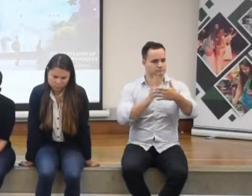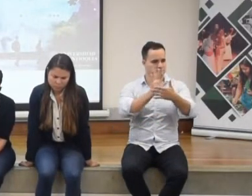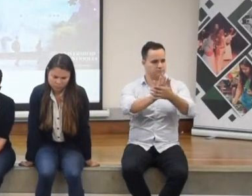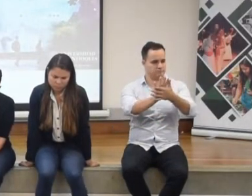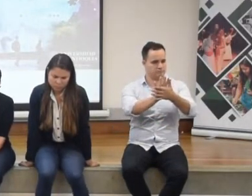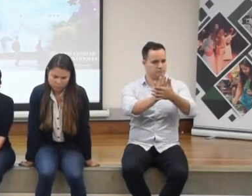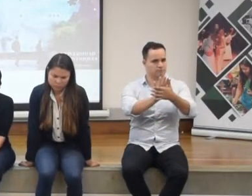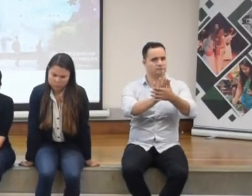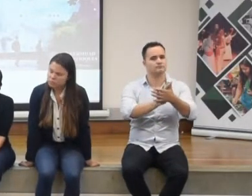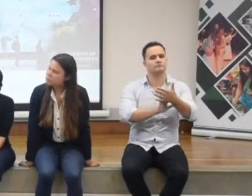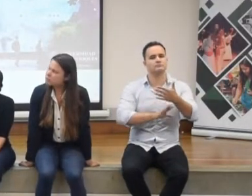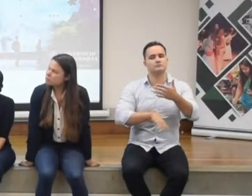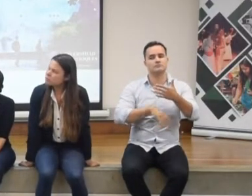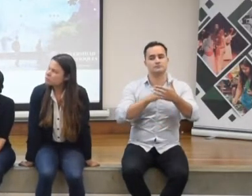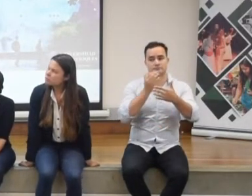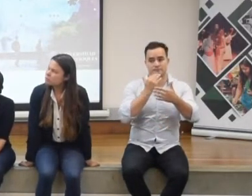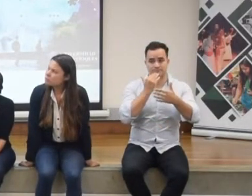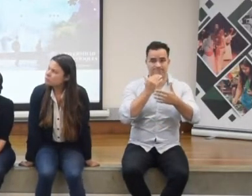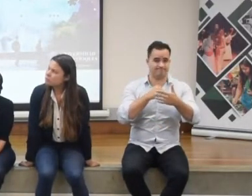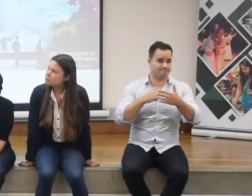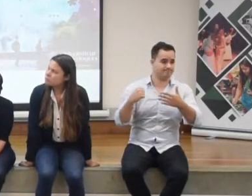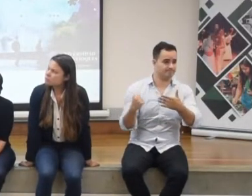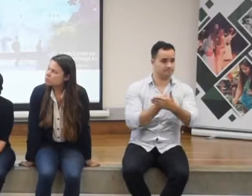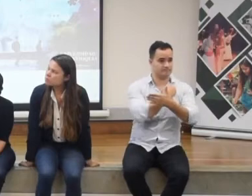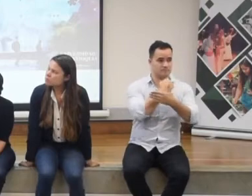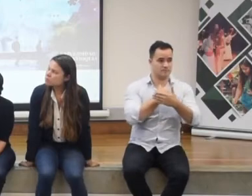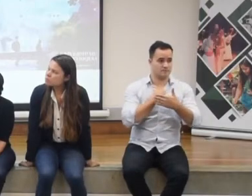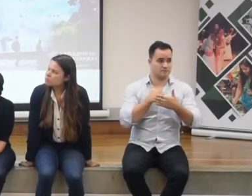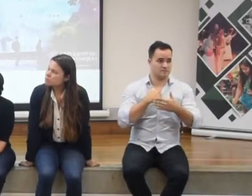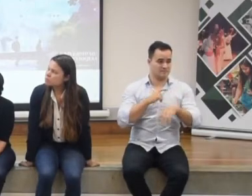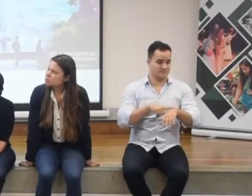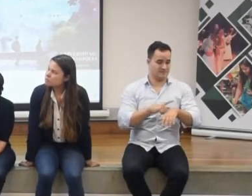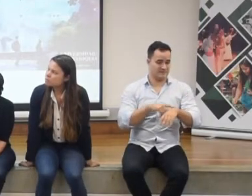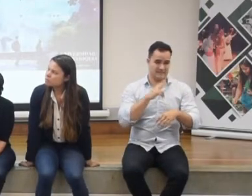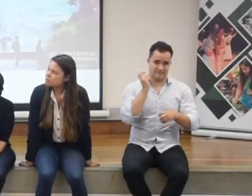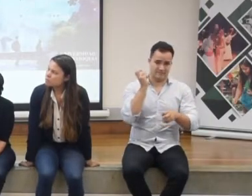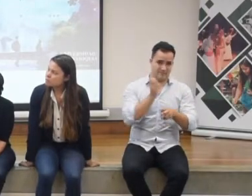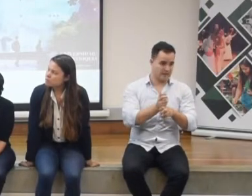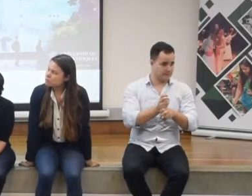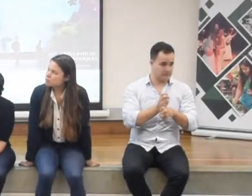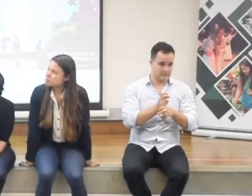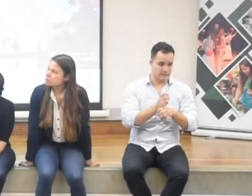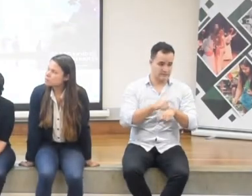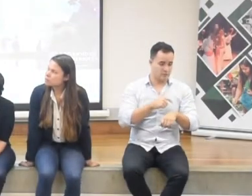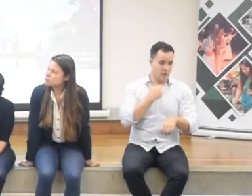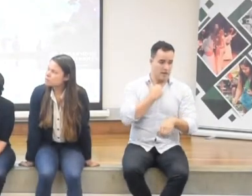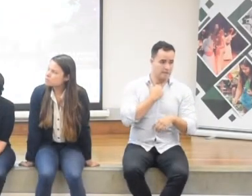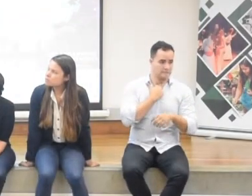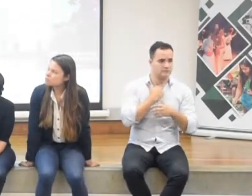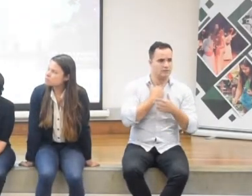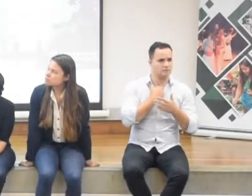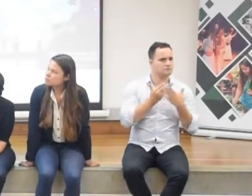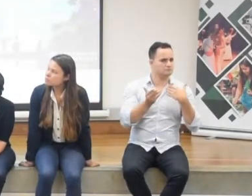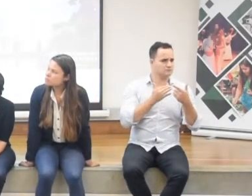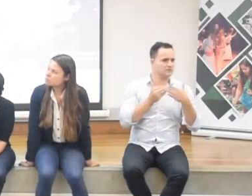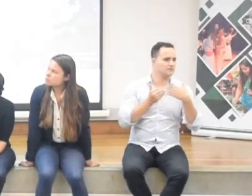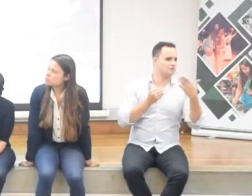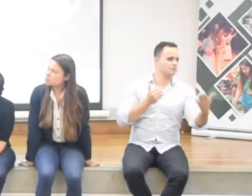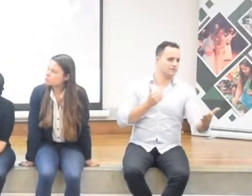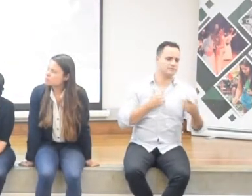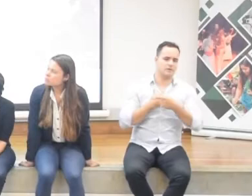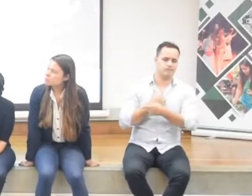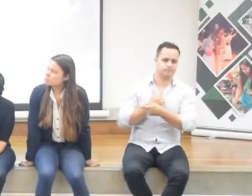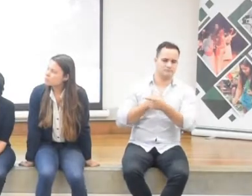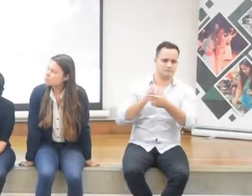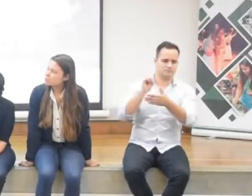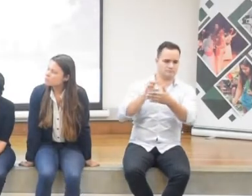de pronto, si en la sesión no tenemos la oportunidad de recoger todo, ¿sí?, si tengamos la posibilidad de acceder a un insumo que